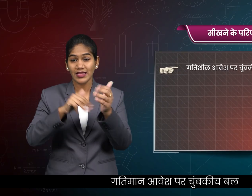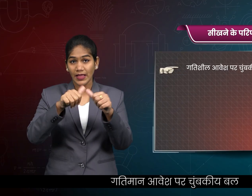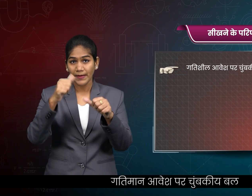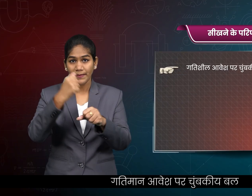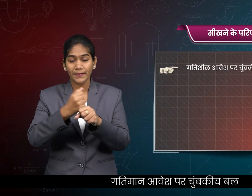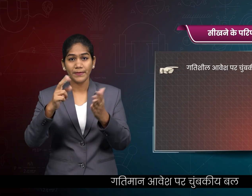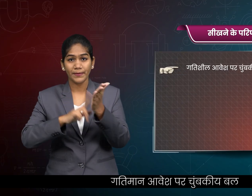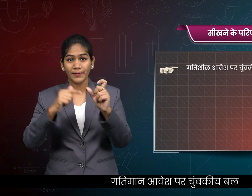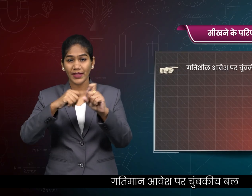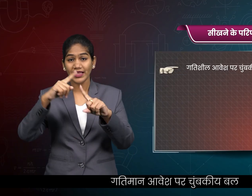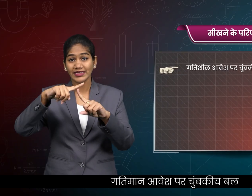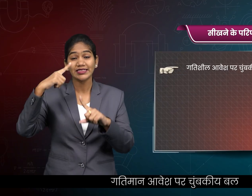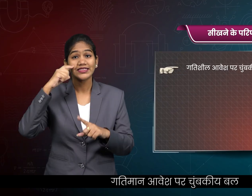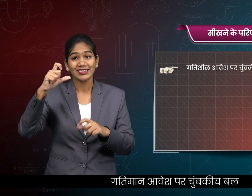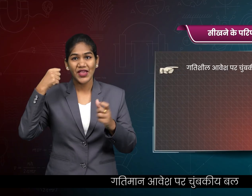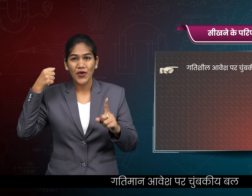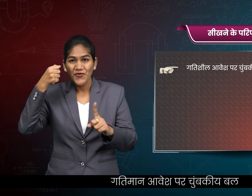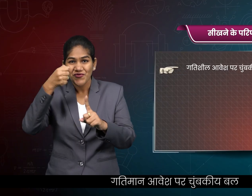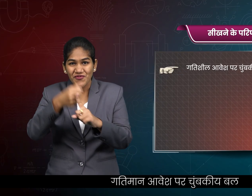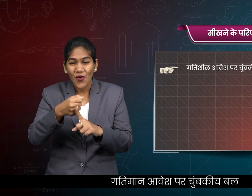गतिमान आवेश पर चुंबकीय बल,